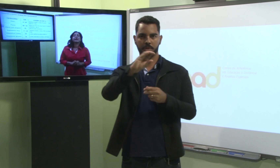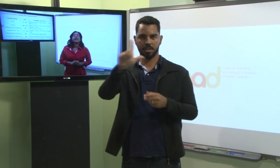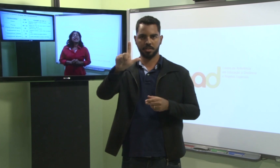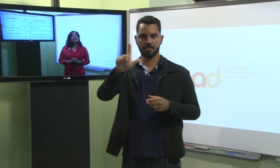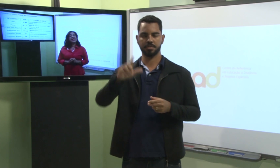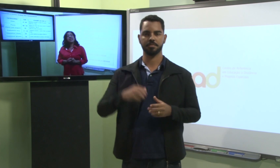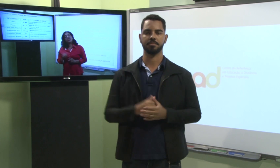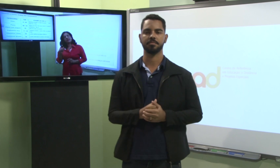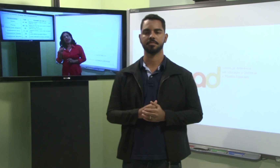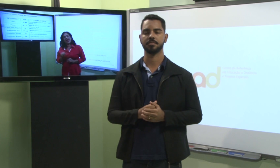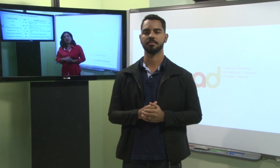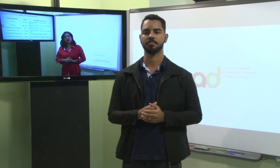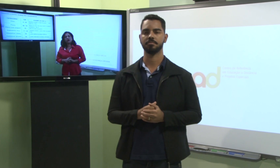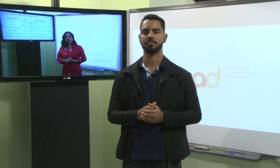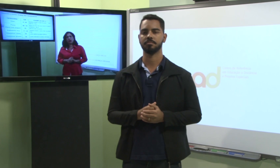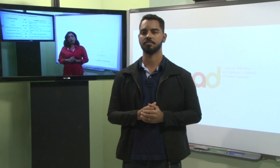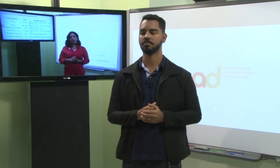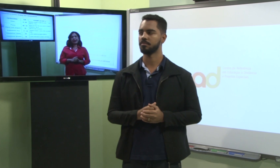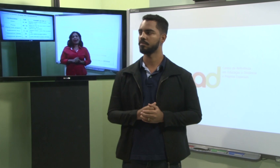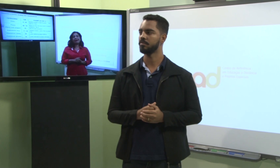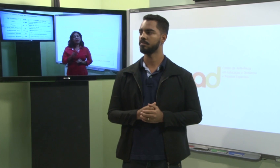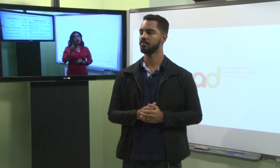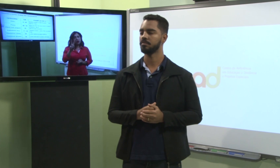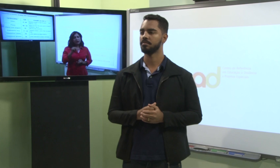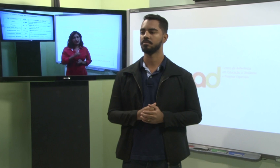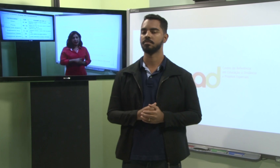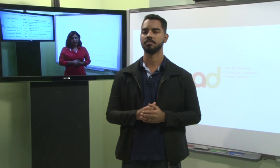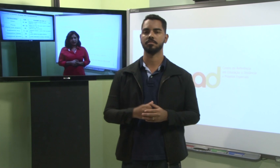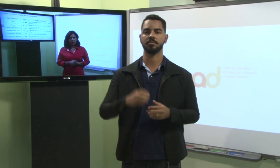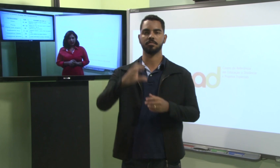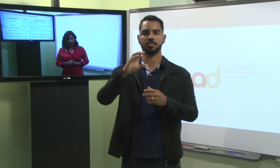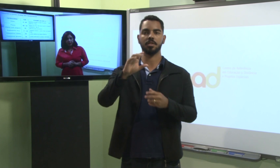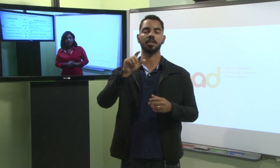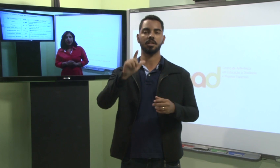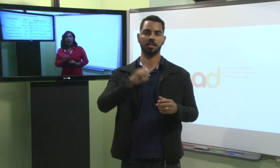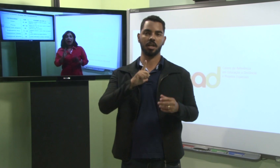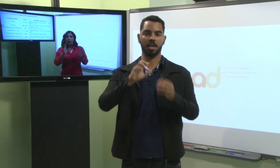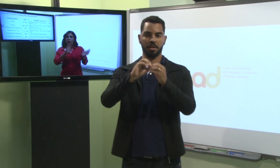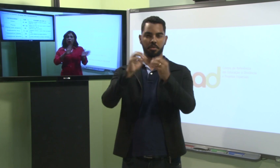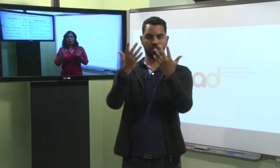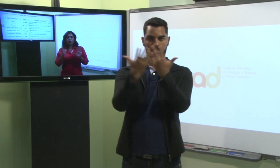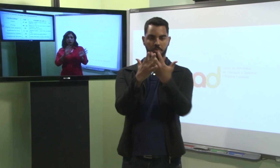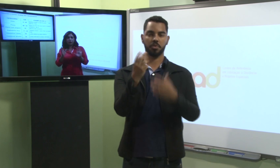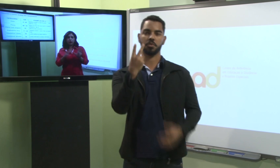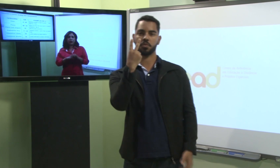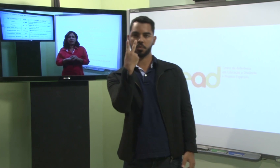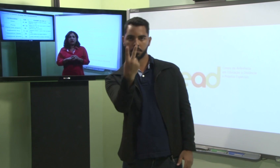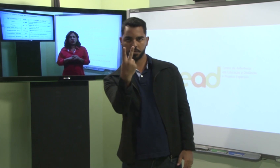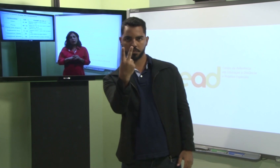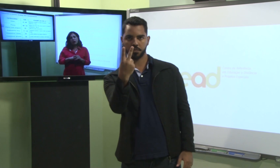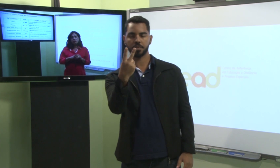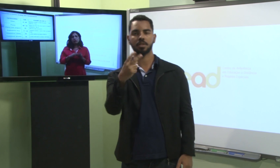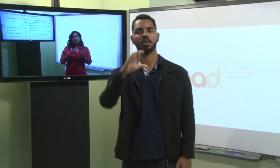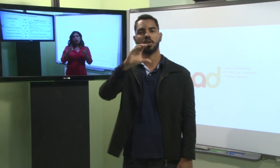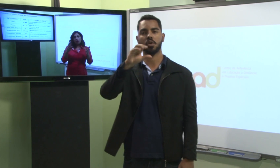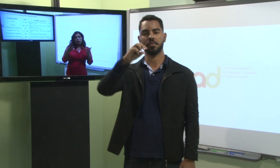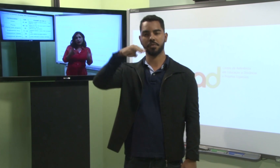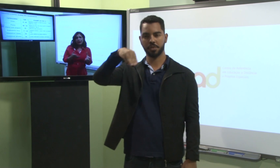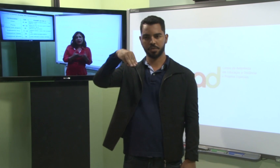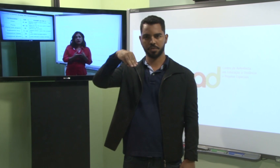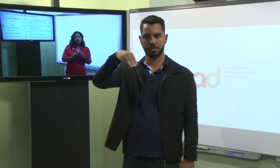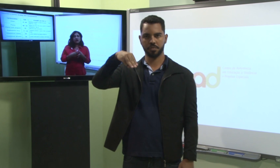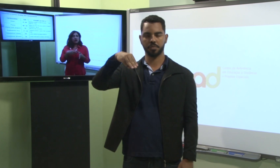Bom, neste slide nós vamos acompanhar 2 slides, ok? Com algumas configurações de mão,